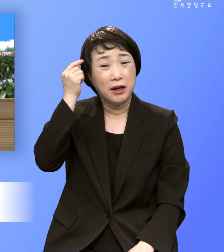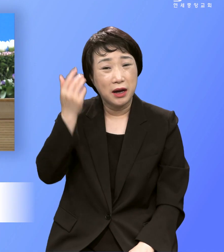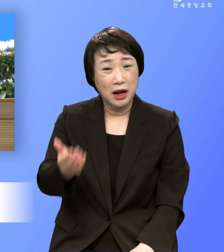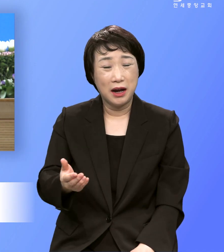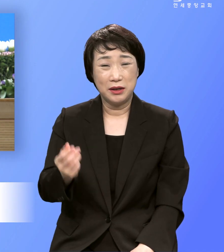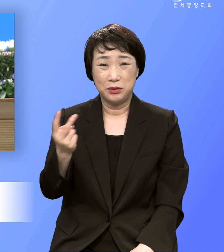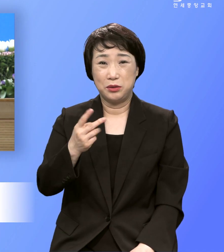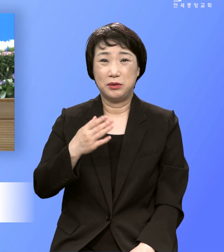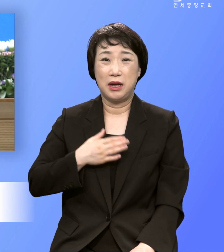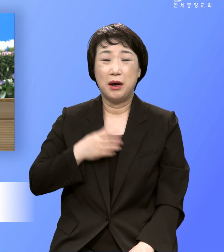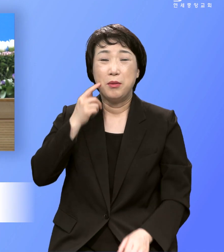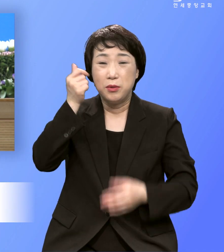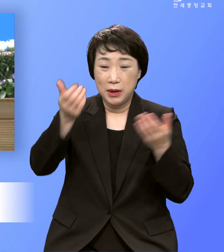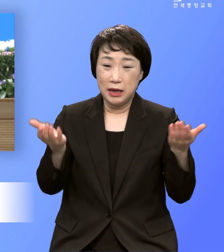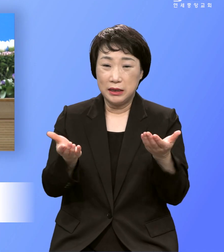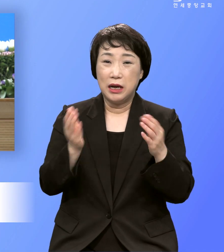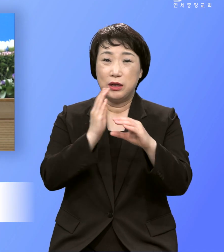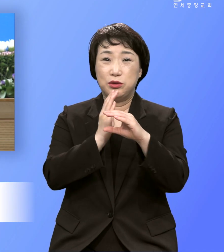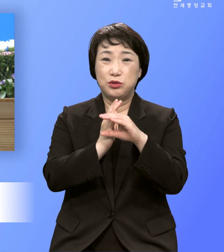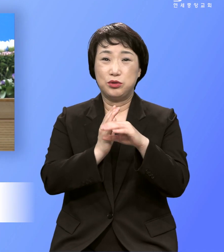그리고 목회하면서